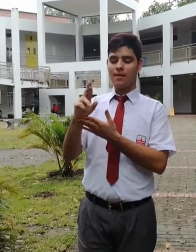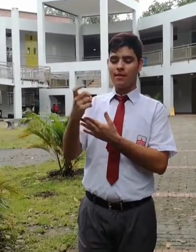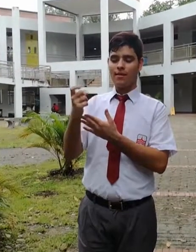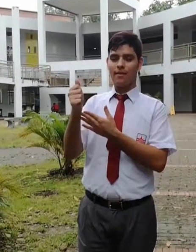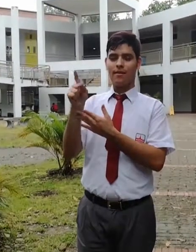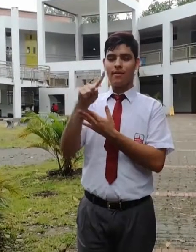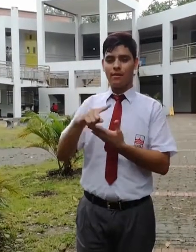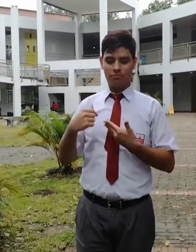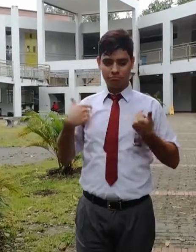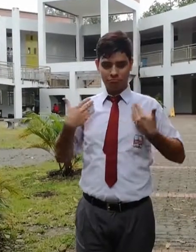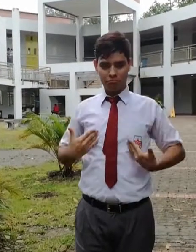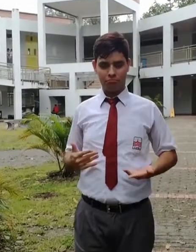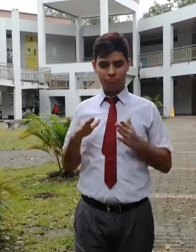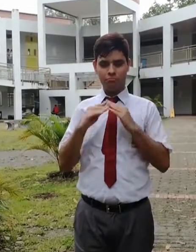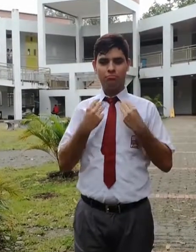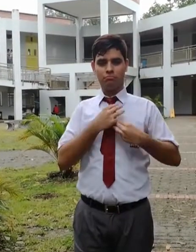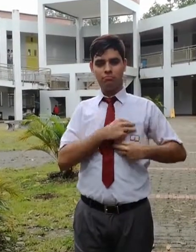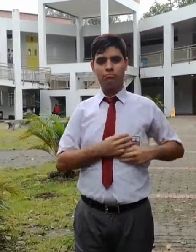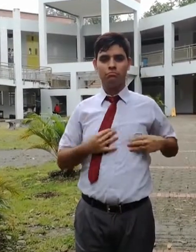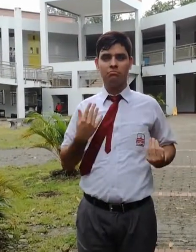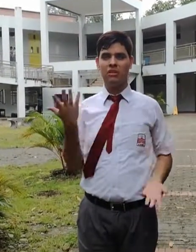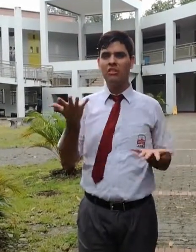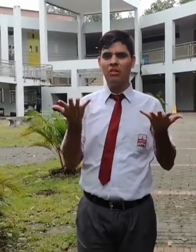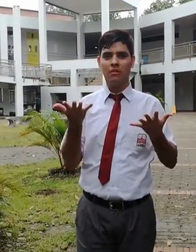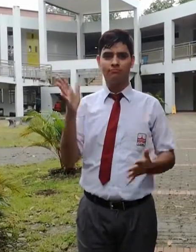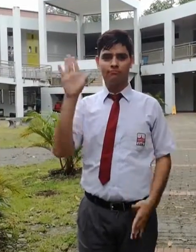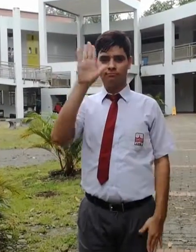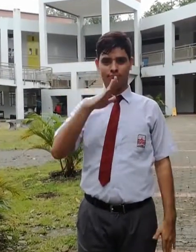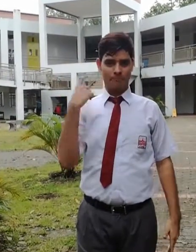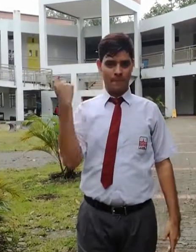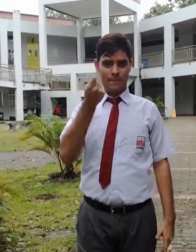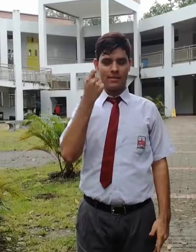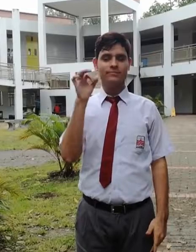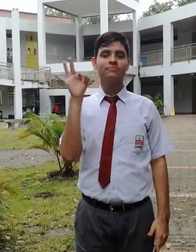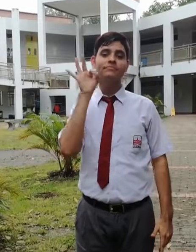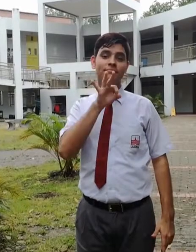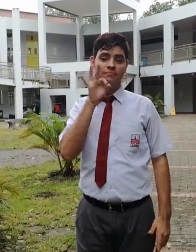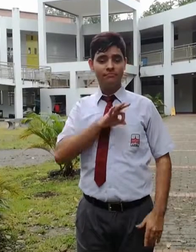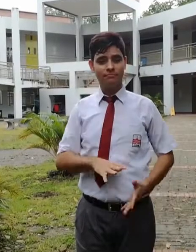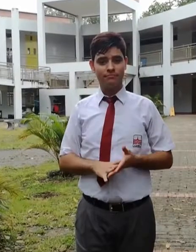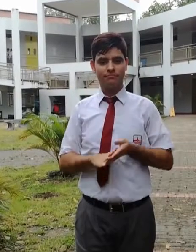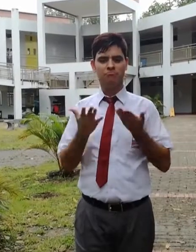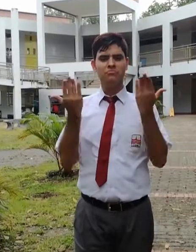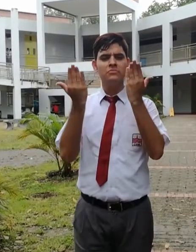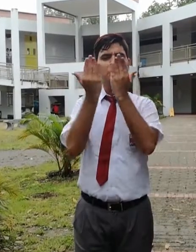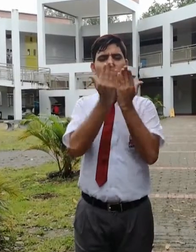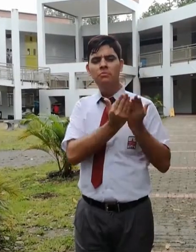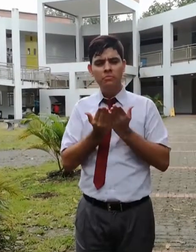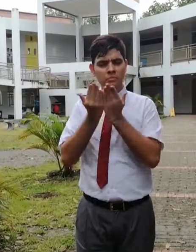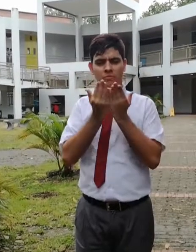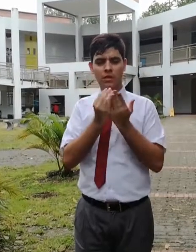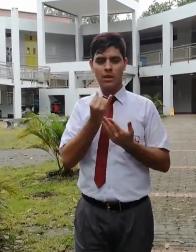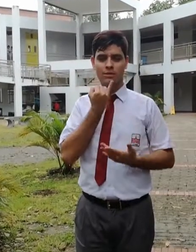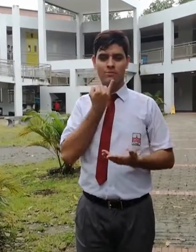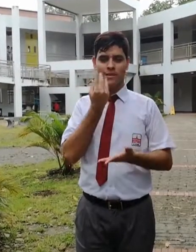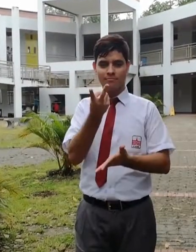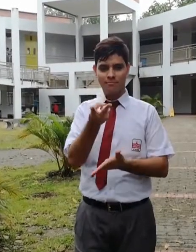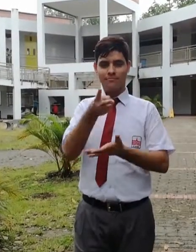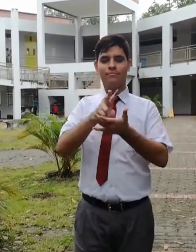y quisiera hacer mi presentación. Soy estudiante del Colegio Departamental La Esperanza de Villavicencio. El